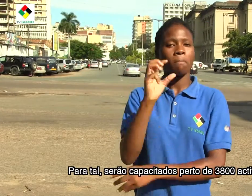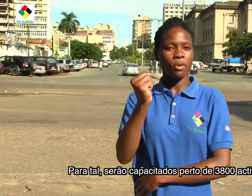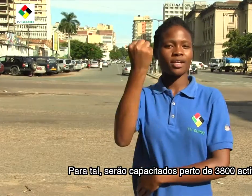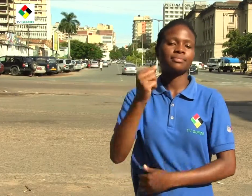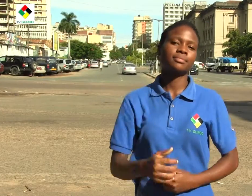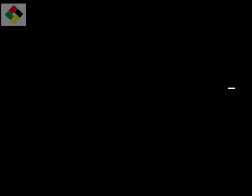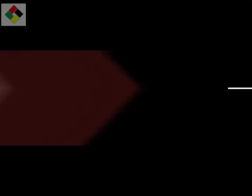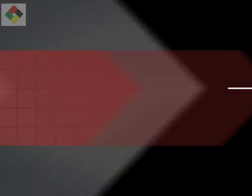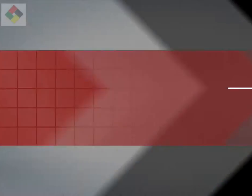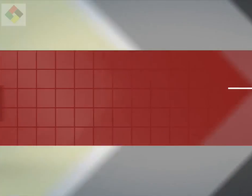ativistas.